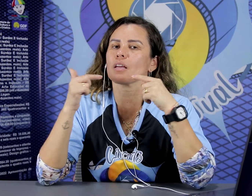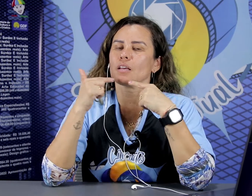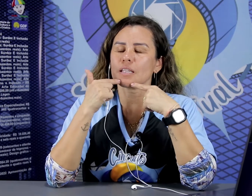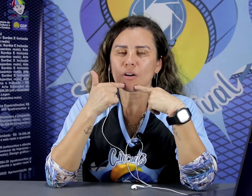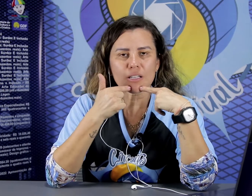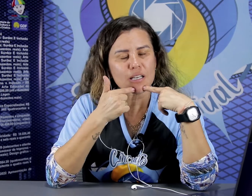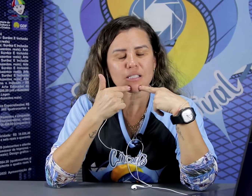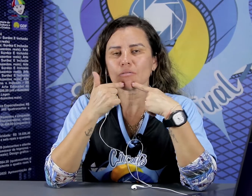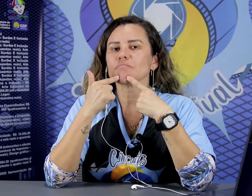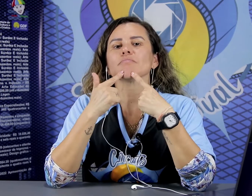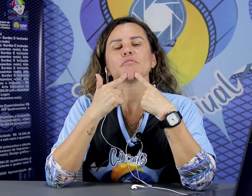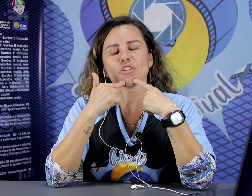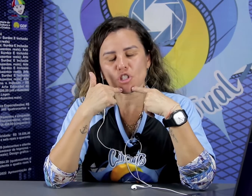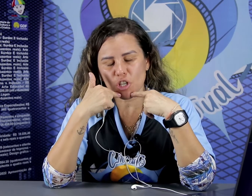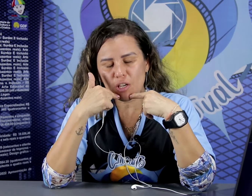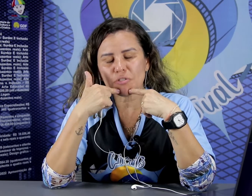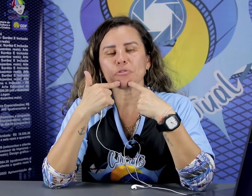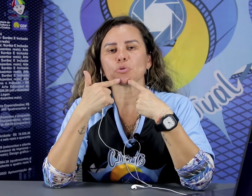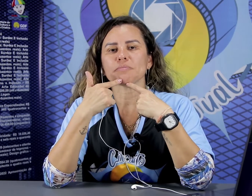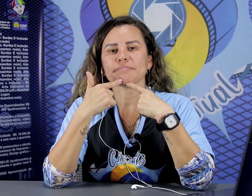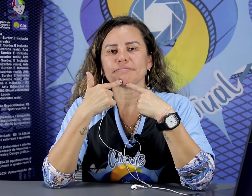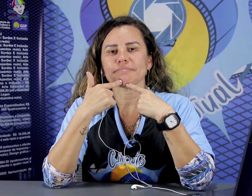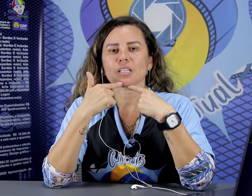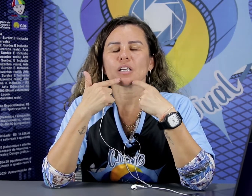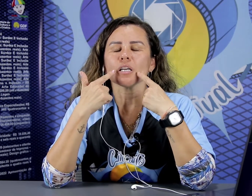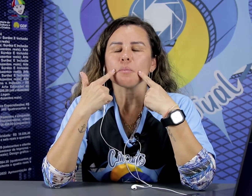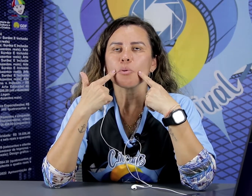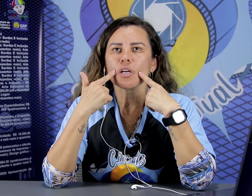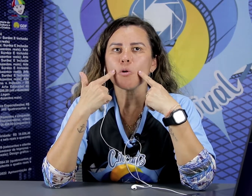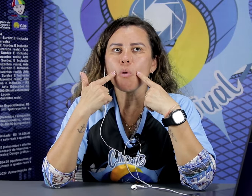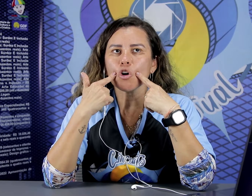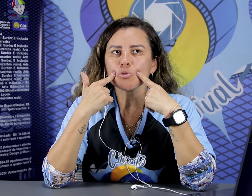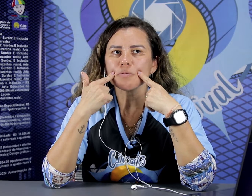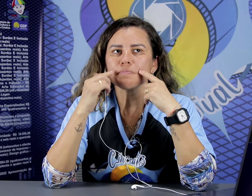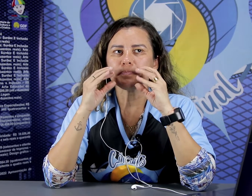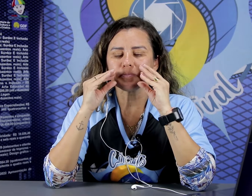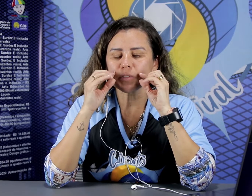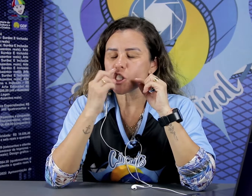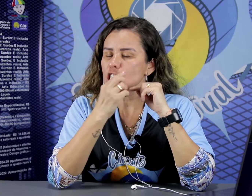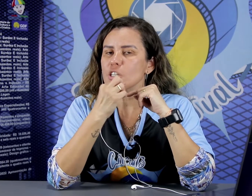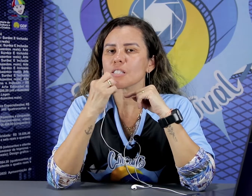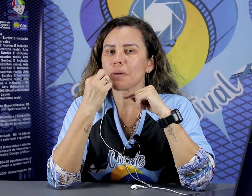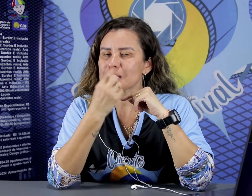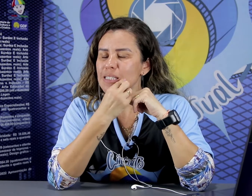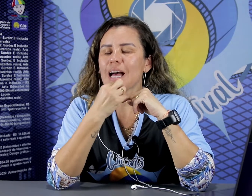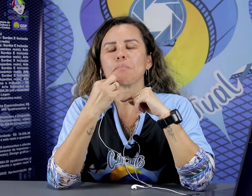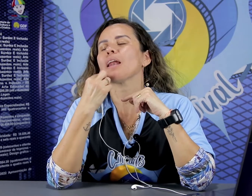Na oralização, vem cheia de furo. Porque o modo da gente expressar a